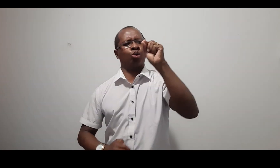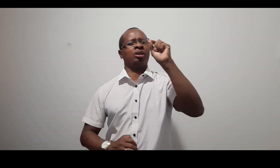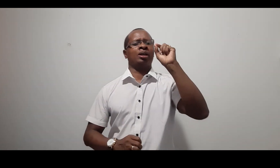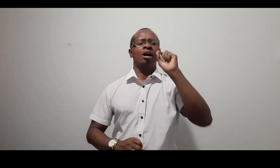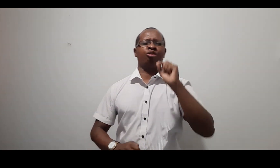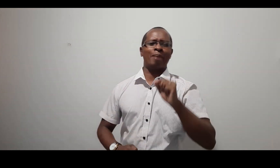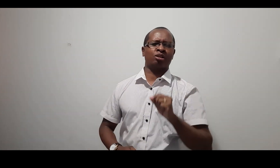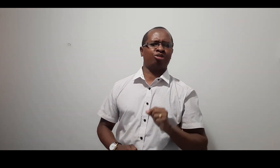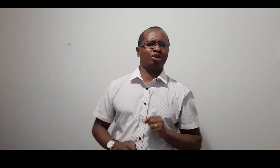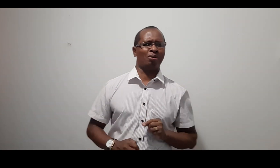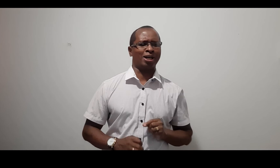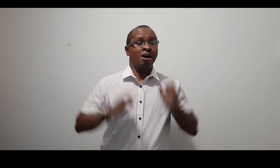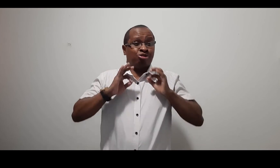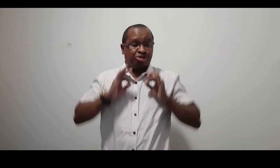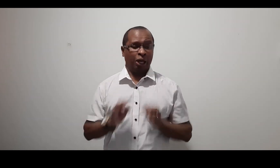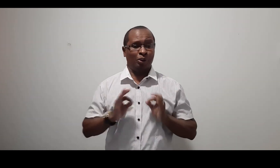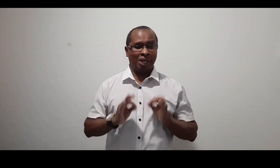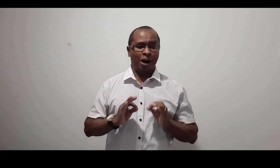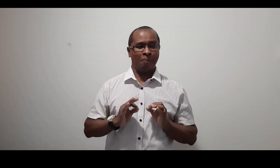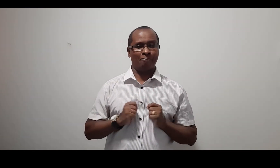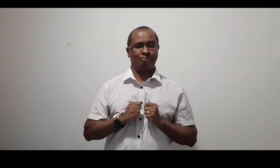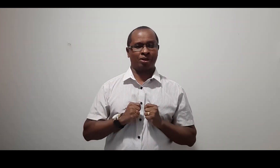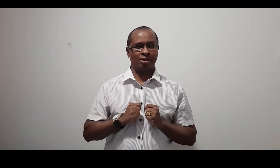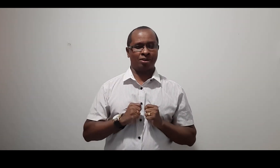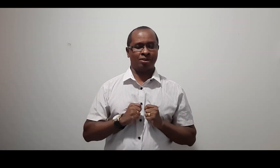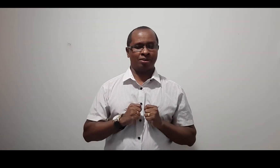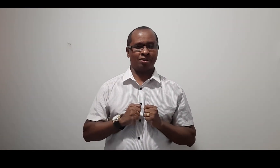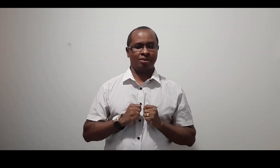ty efa matiny efa velona indray, velona ianao.